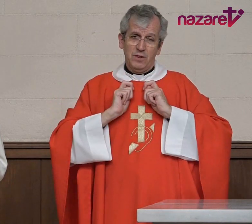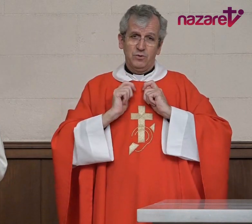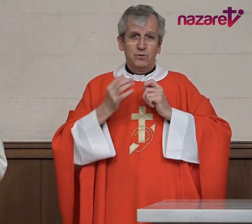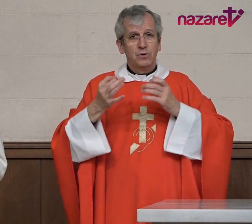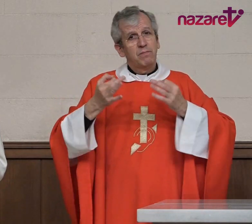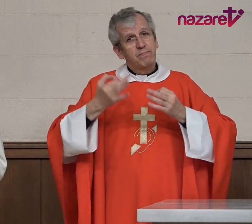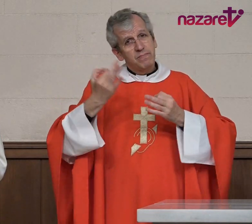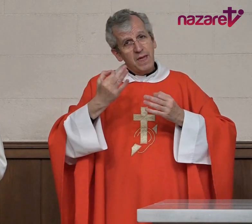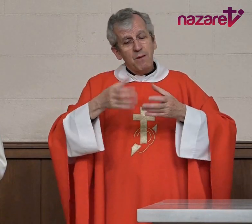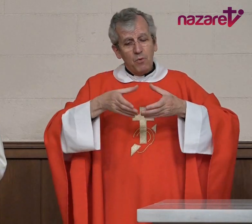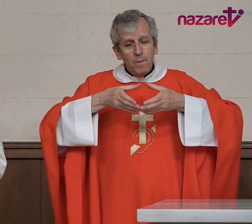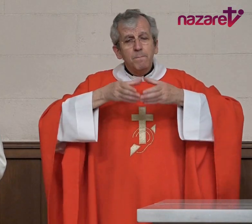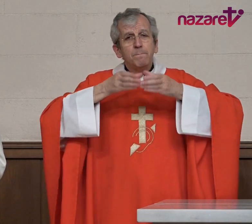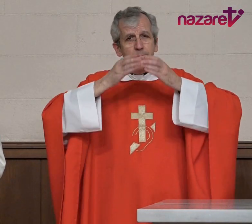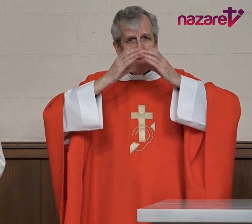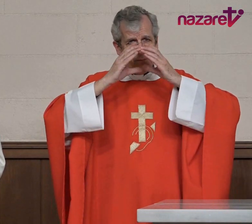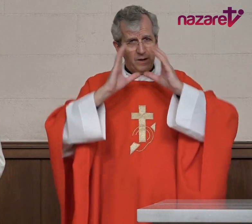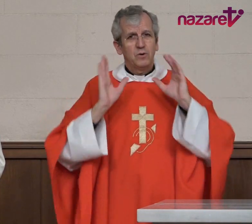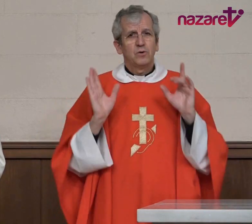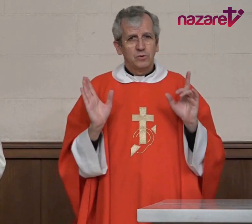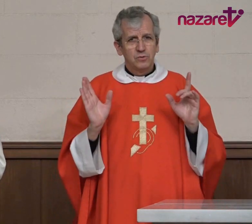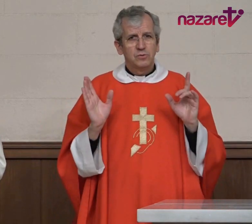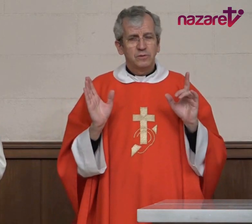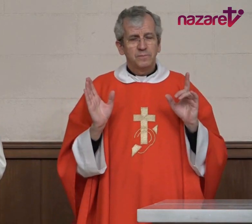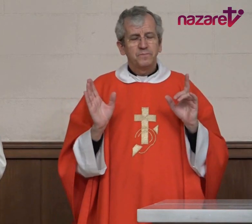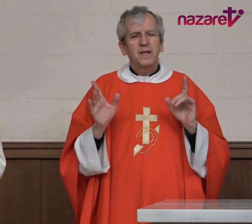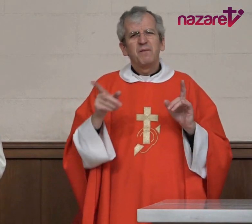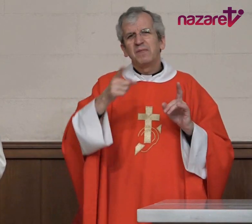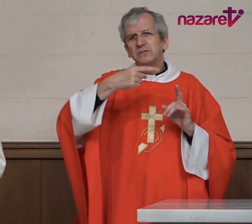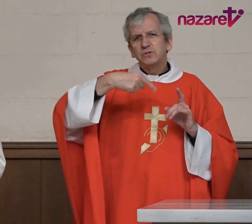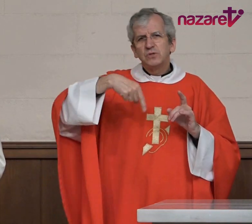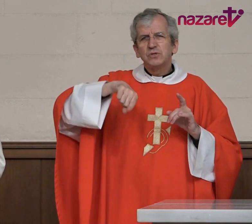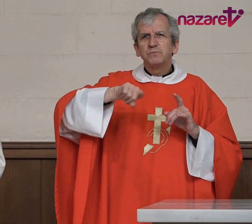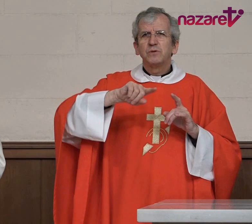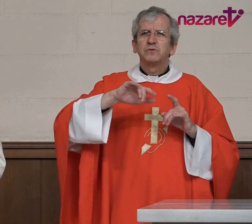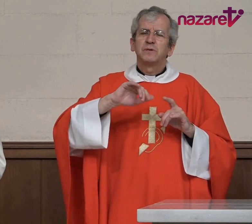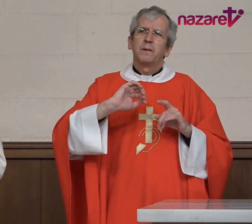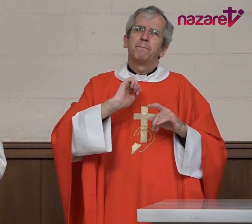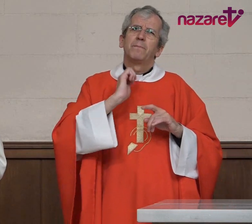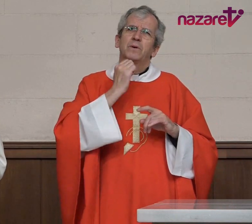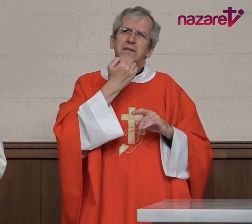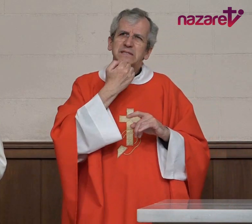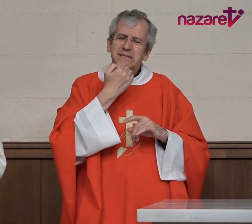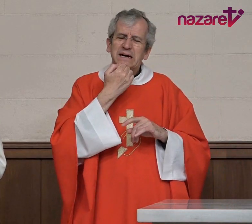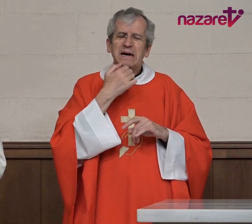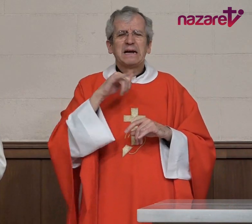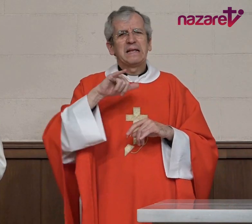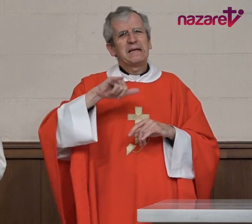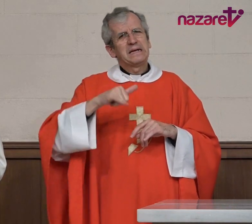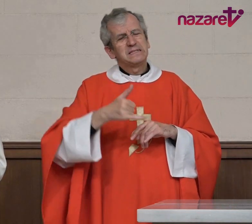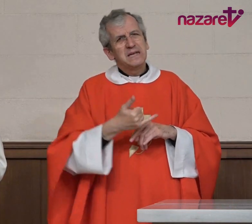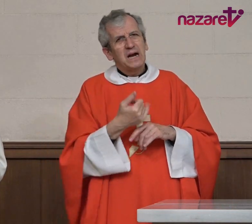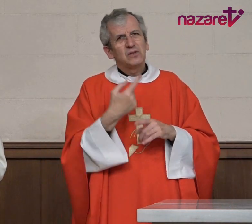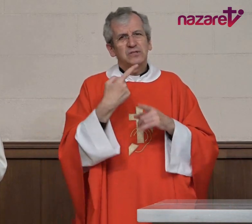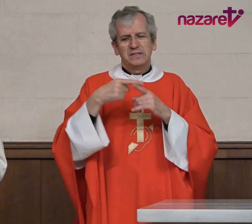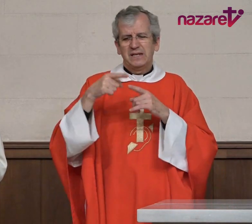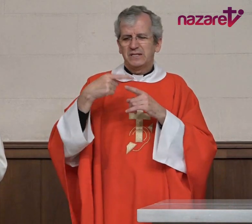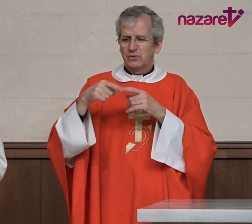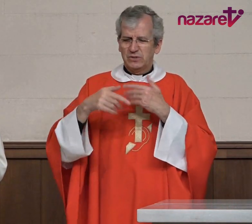beber». A veces podemos ser muy cansinos con nuestras quejas al Señor ante las cosas que nos